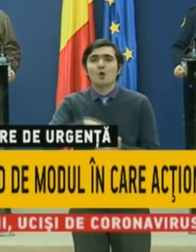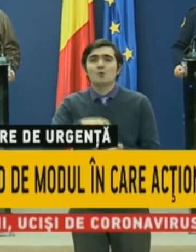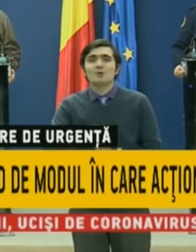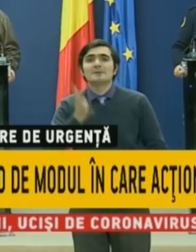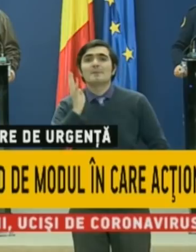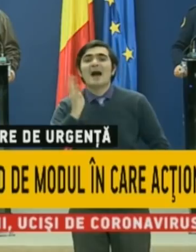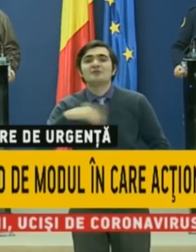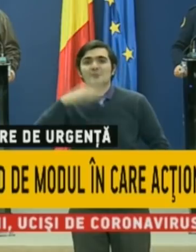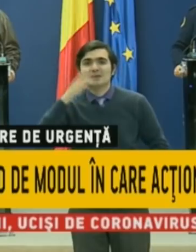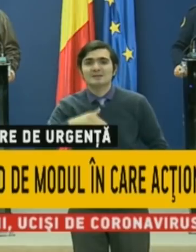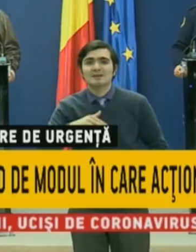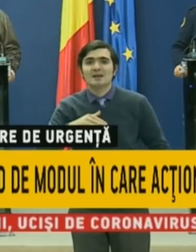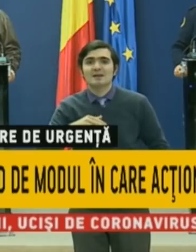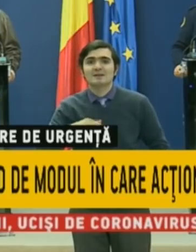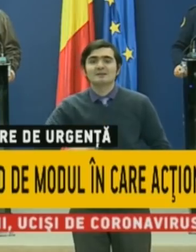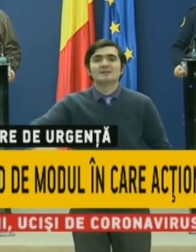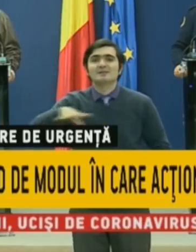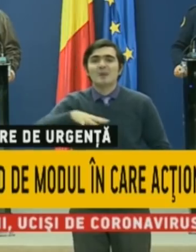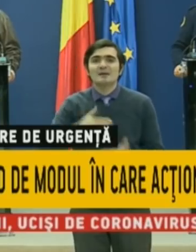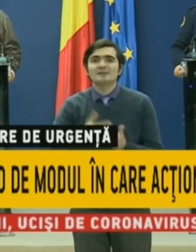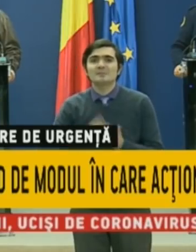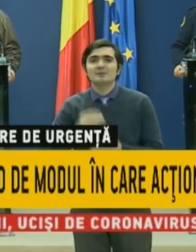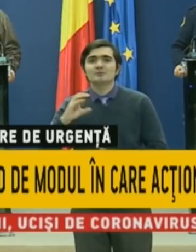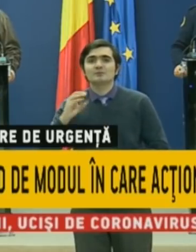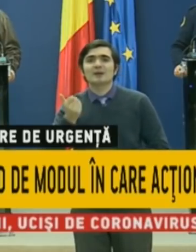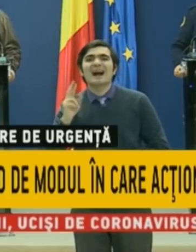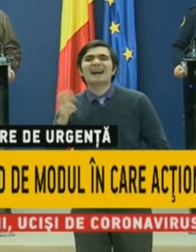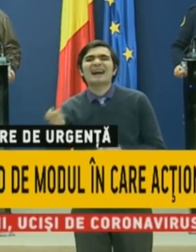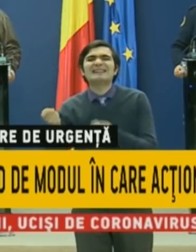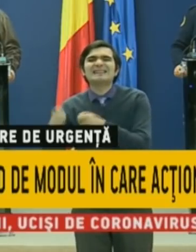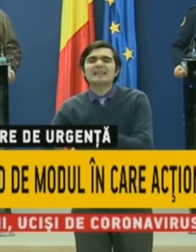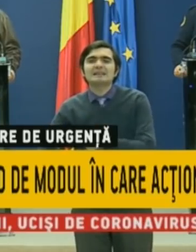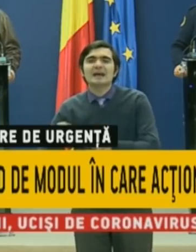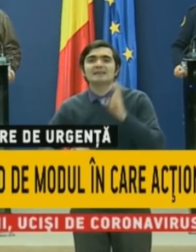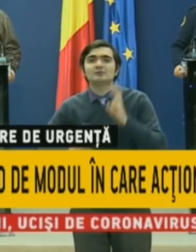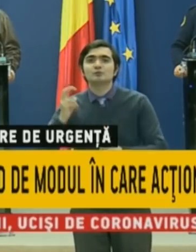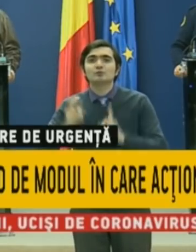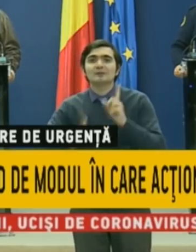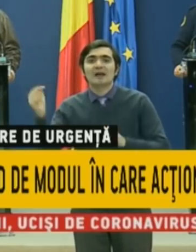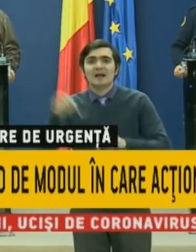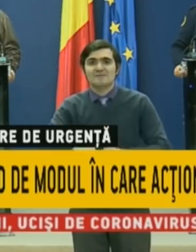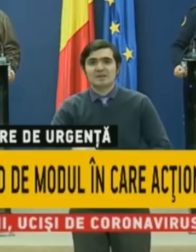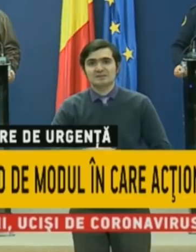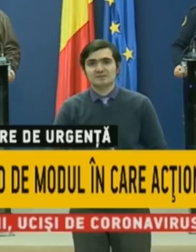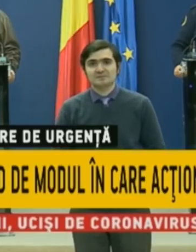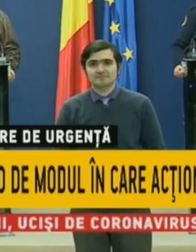zile în spațiile de carantinare instituționalizată.